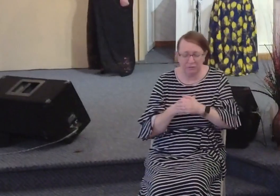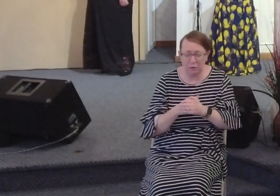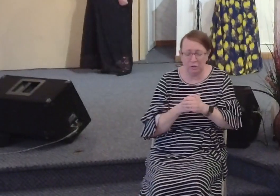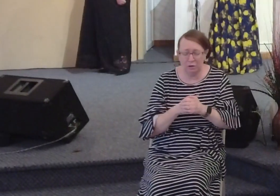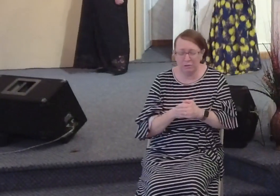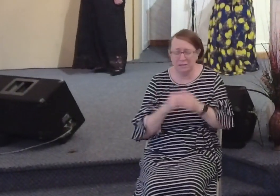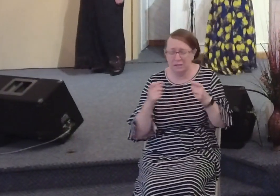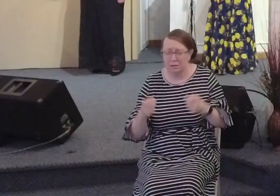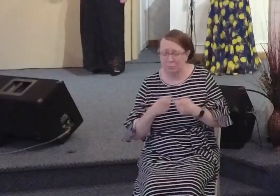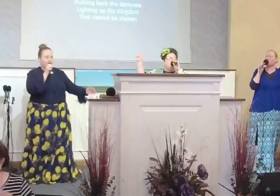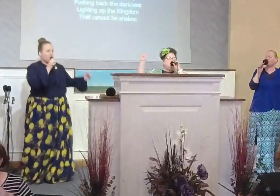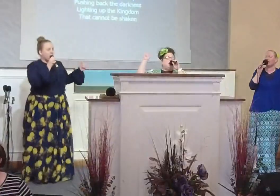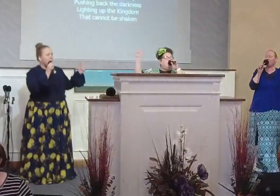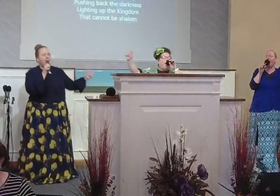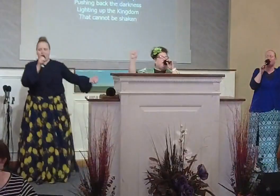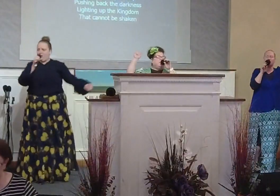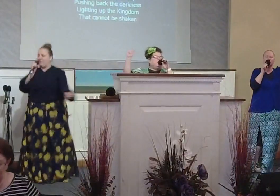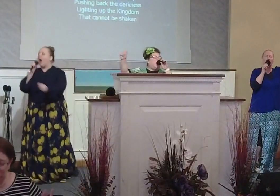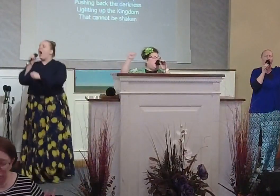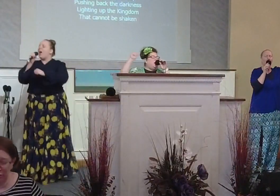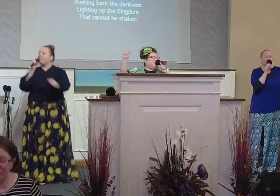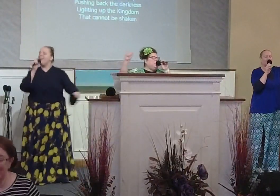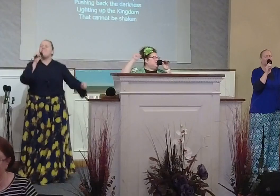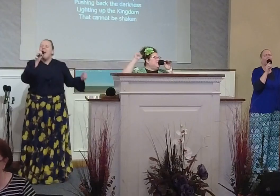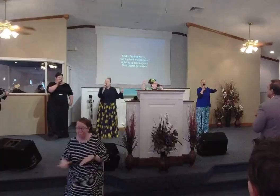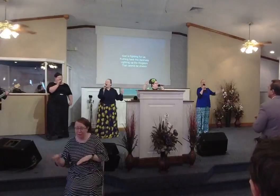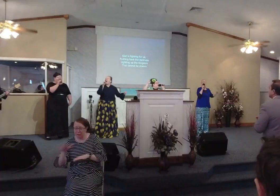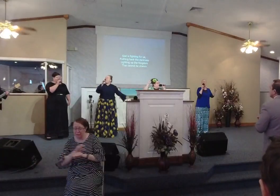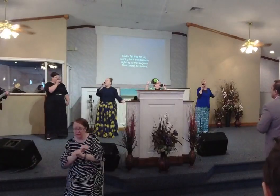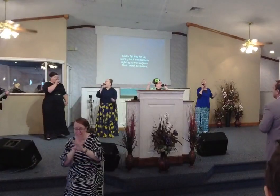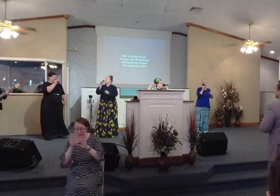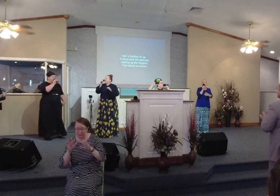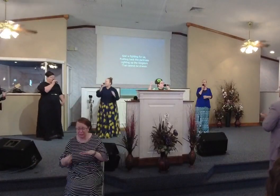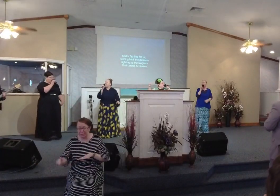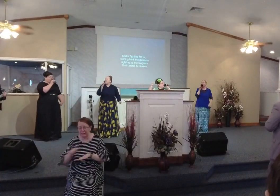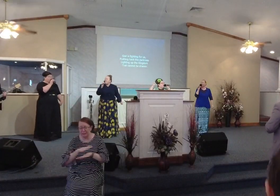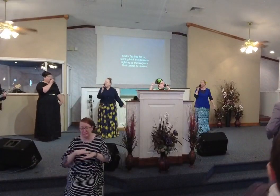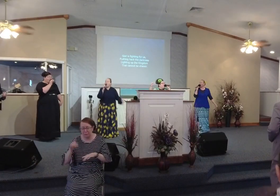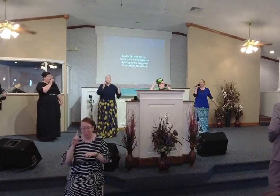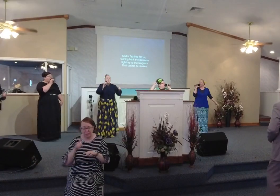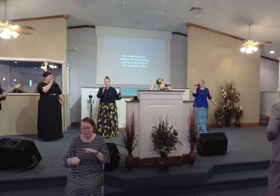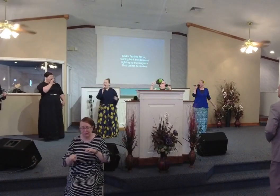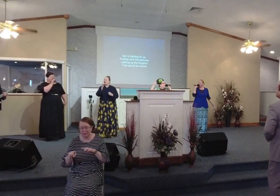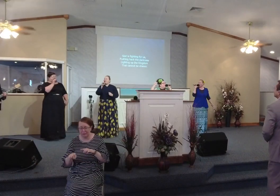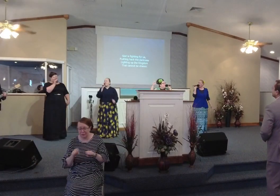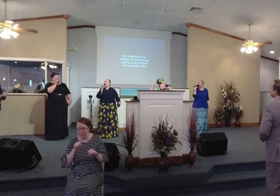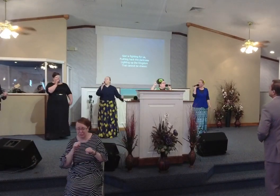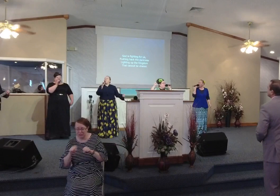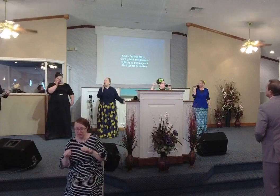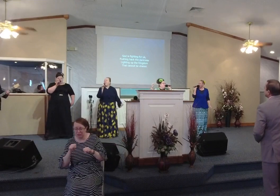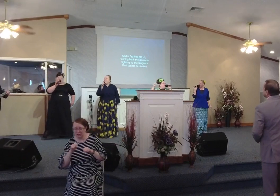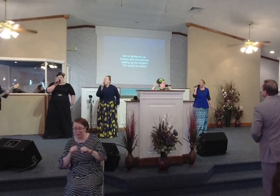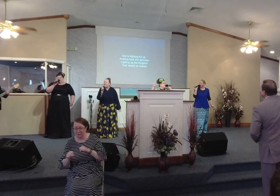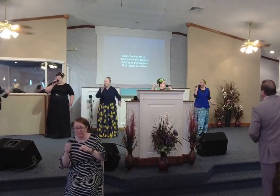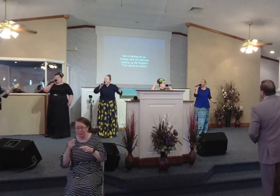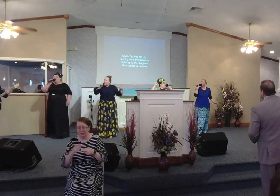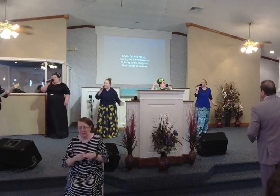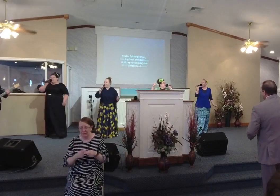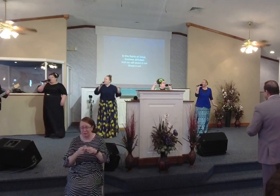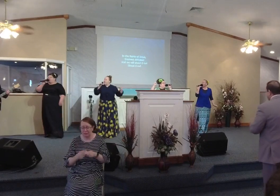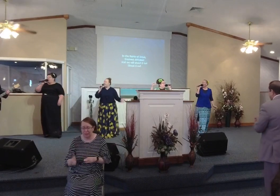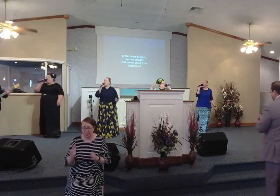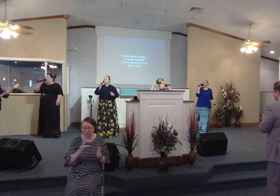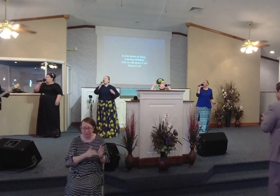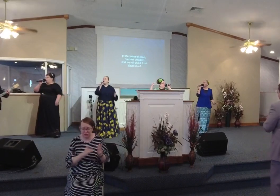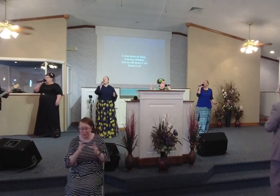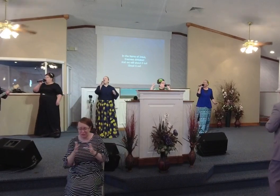Padre, que tu palabra está restaurada en tu santo nombre, Señor Jesús. Porque tu palabra está desde el cielo, que